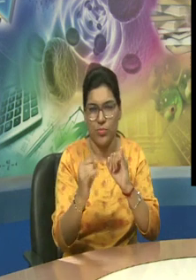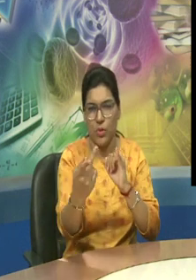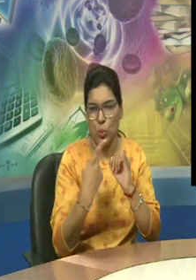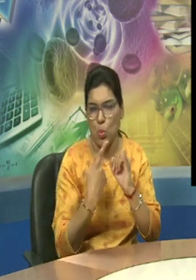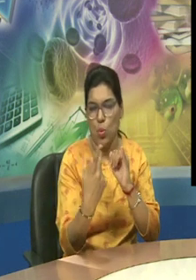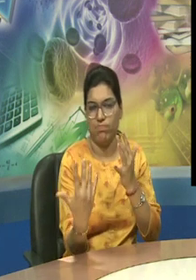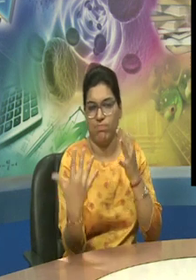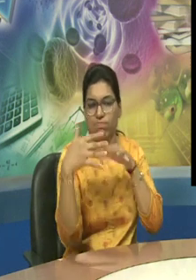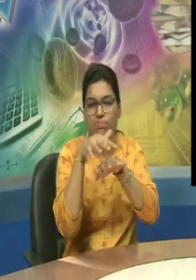निर्गुण